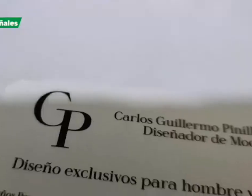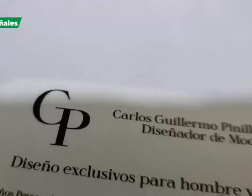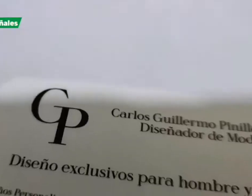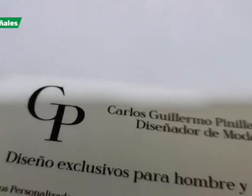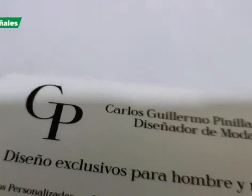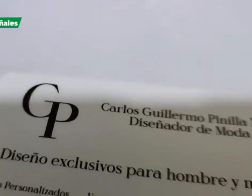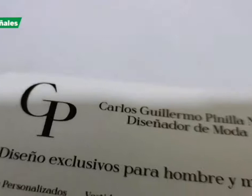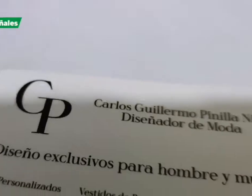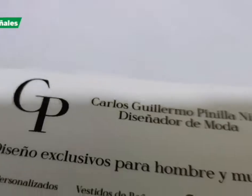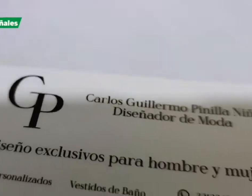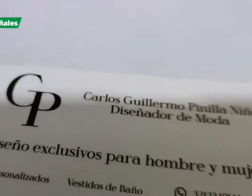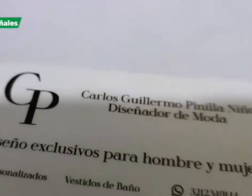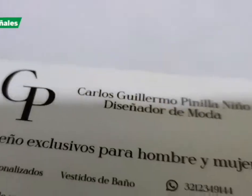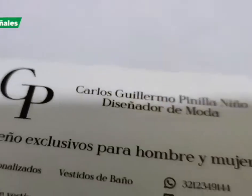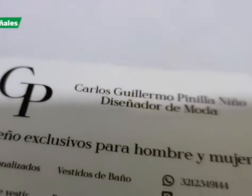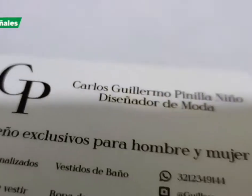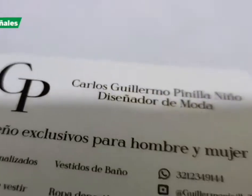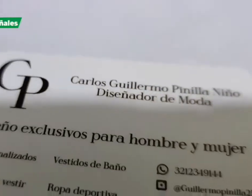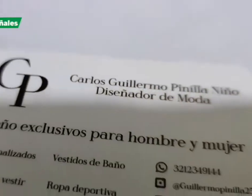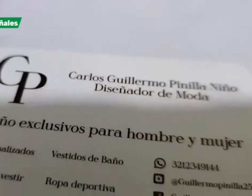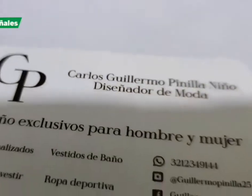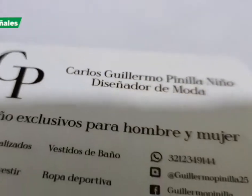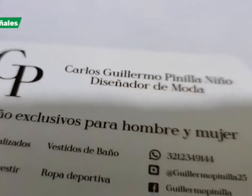dejo mi número de whatsapp